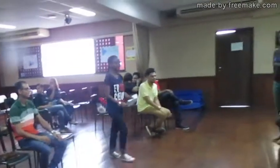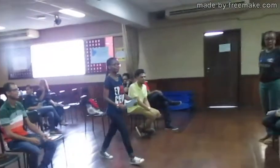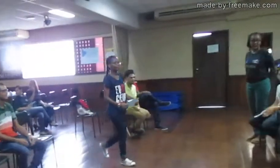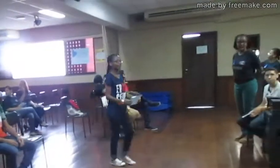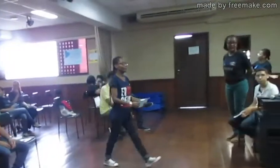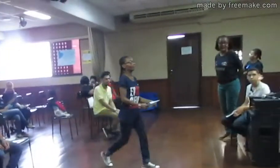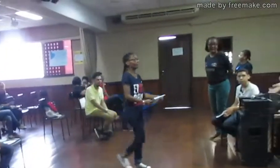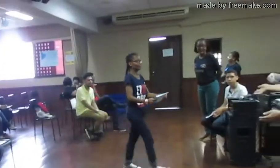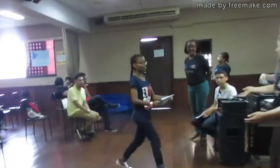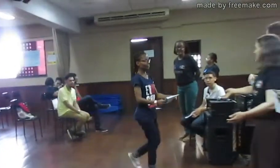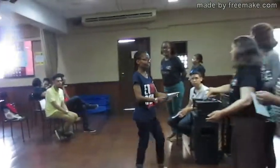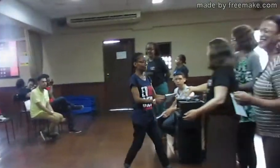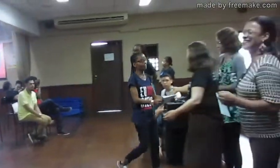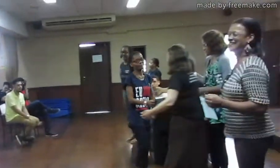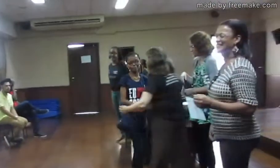Você ser. foi premiada.